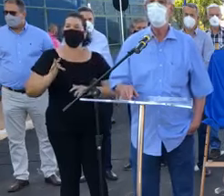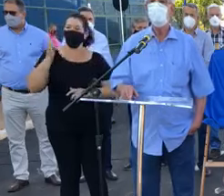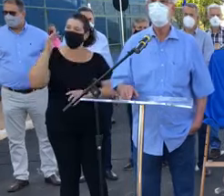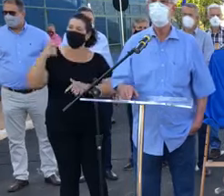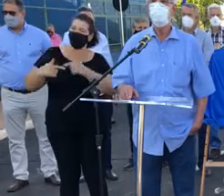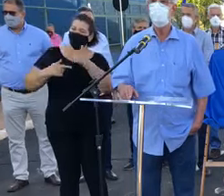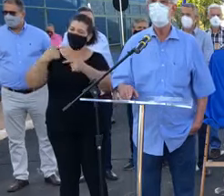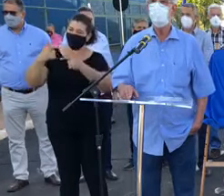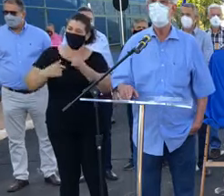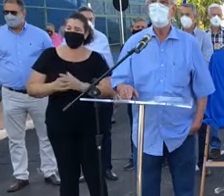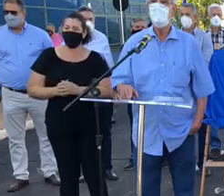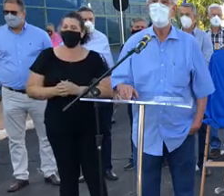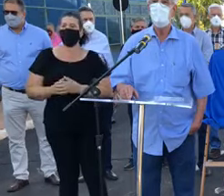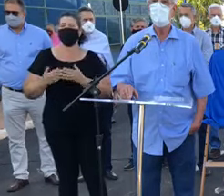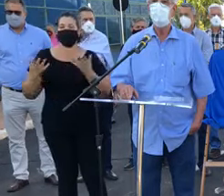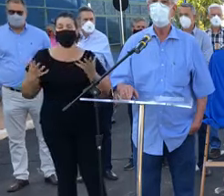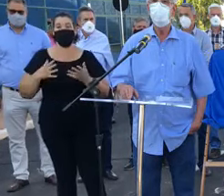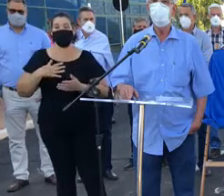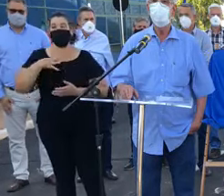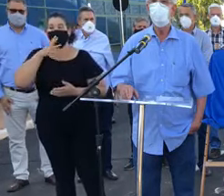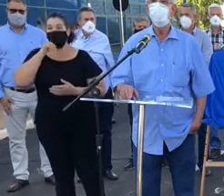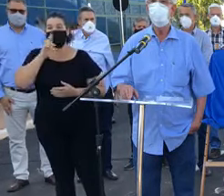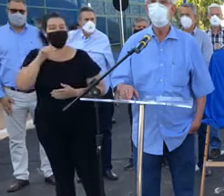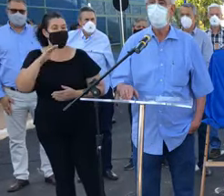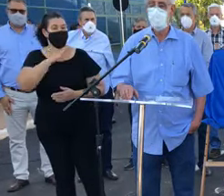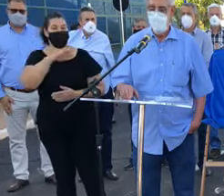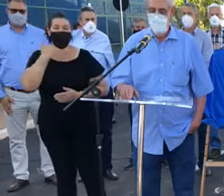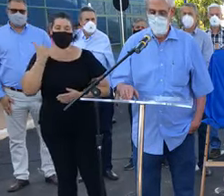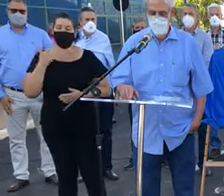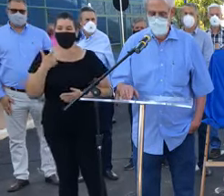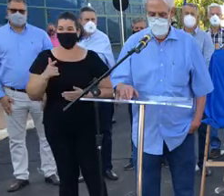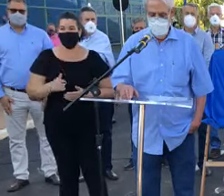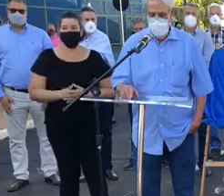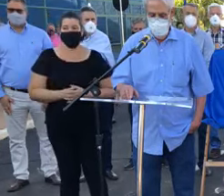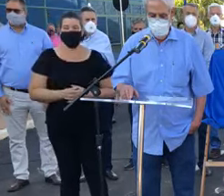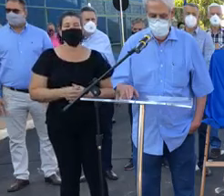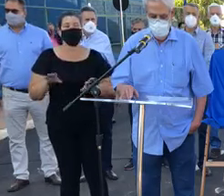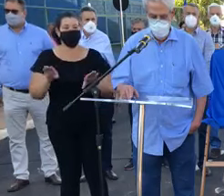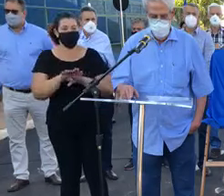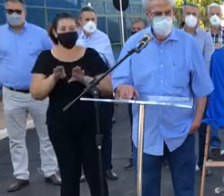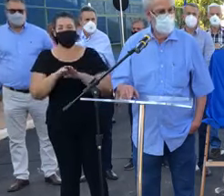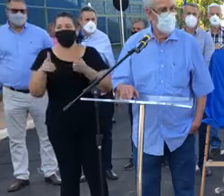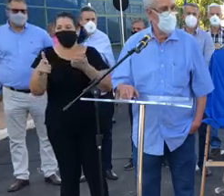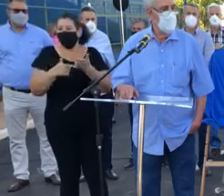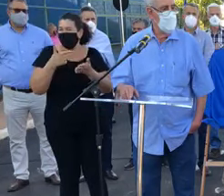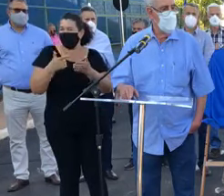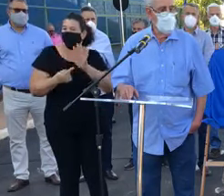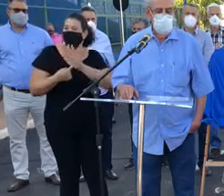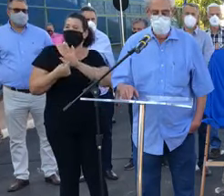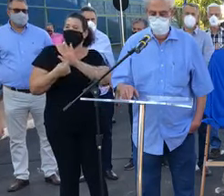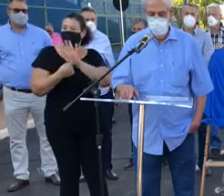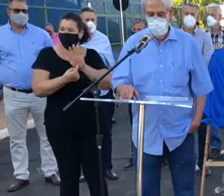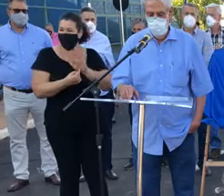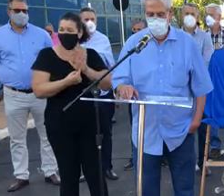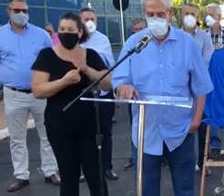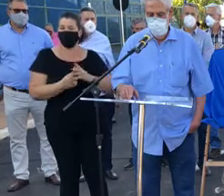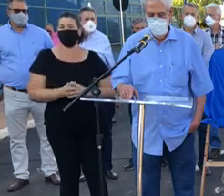gerações. Assim, papai nunca morrerá de verdade. Como diz o livro,